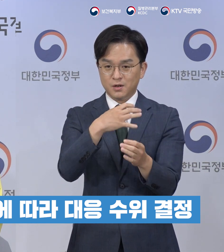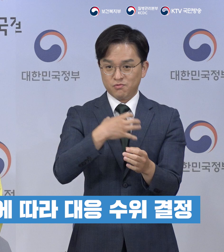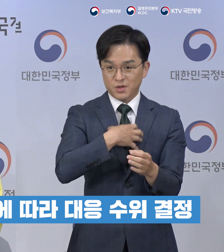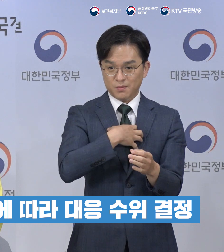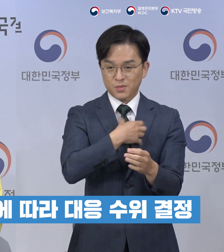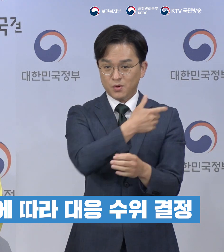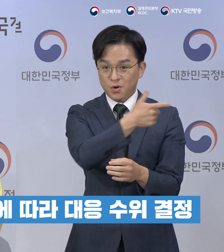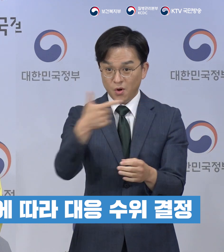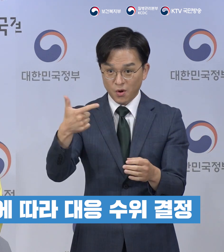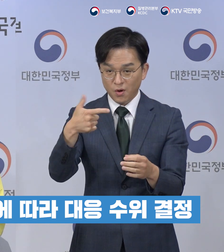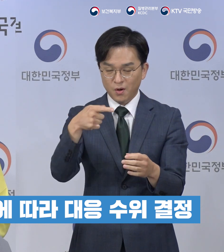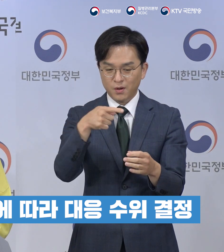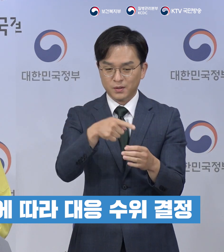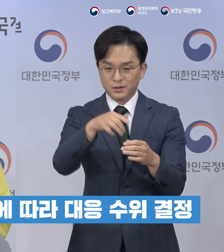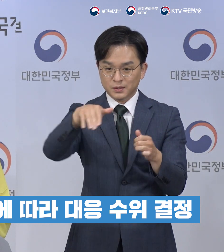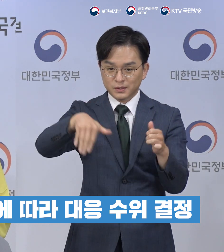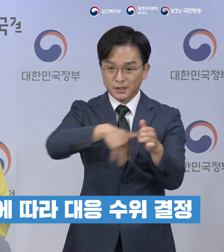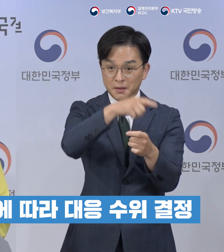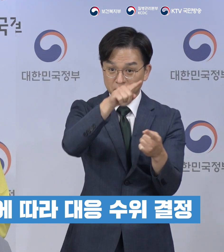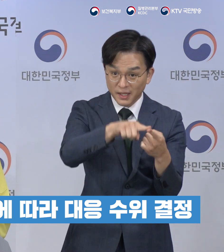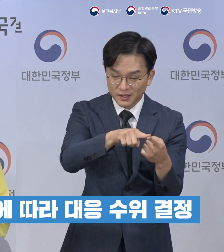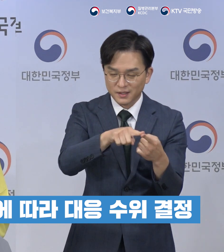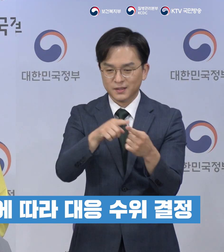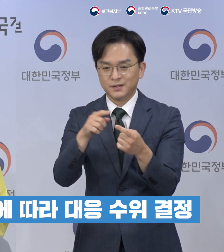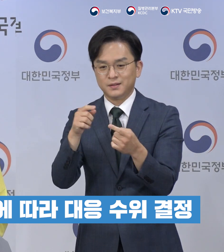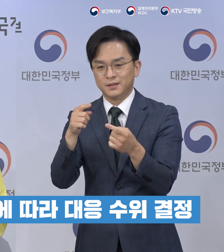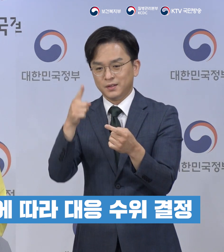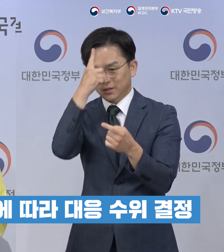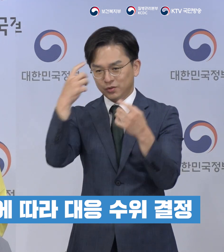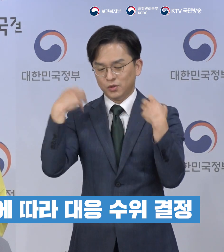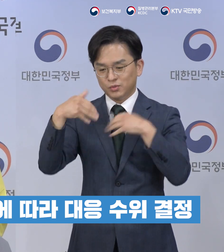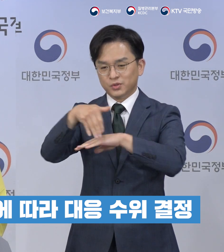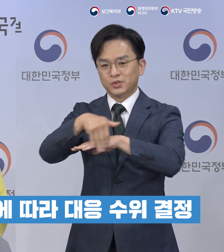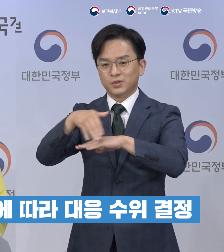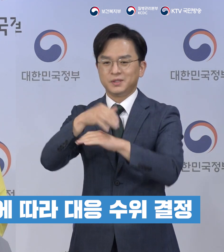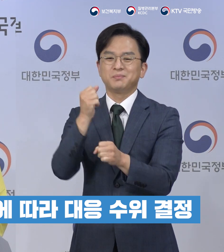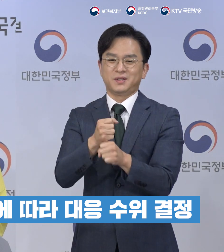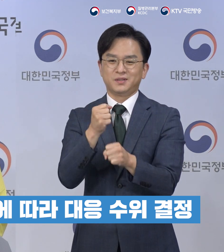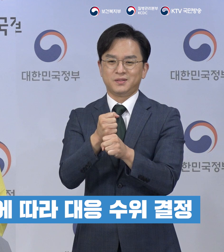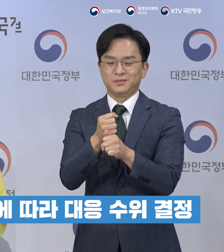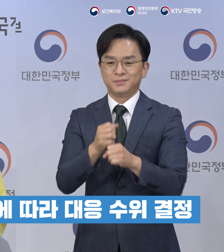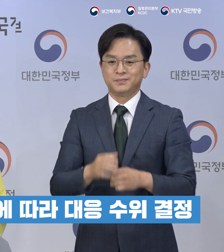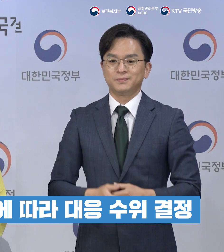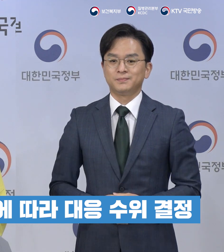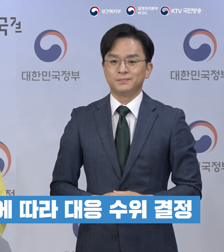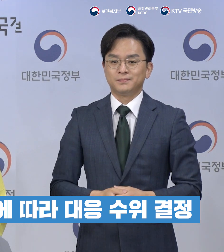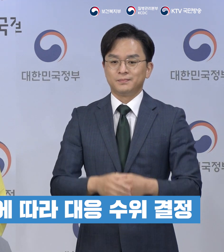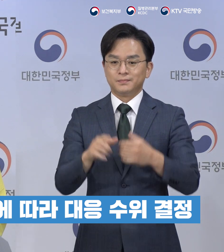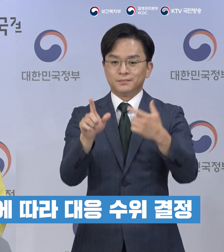코로나19에 대한 대응 수위도 국내 발생에 대한 평가를 중심으로 결정하게 됩니다.